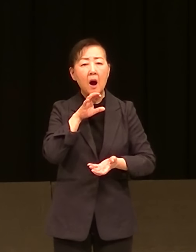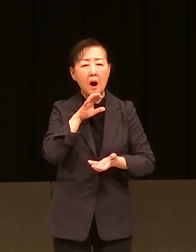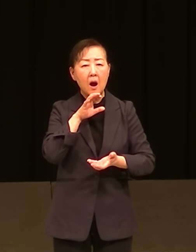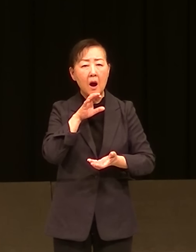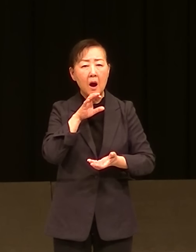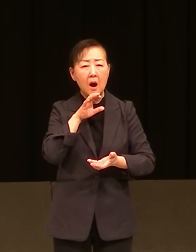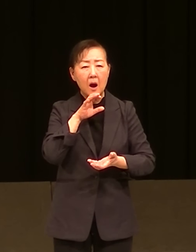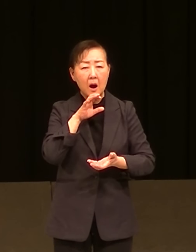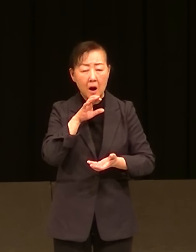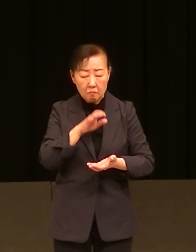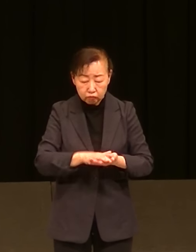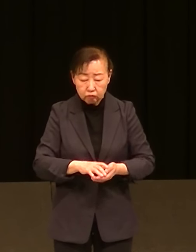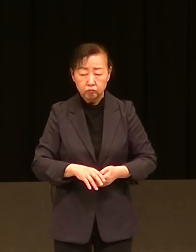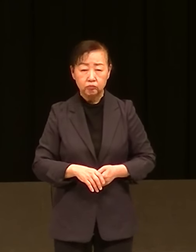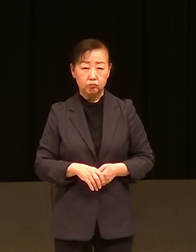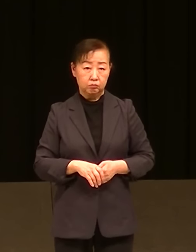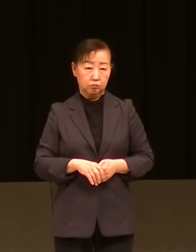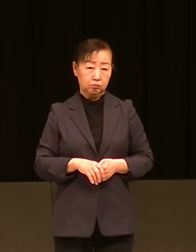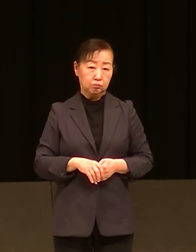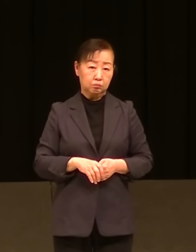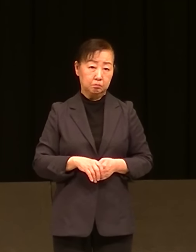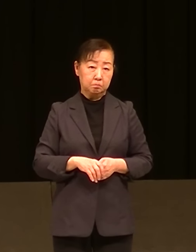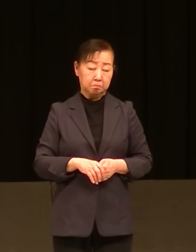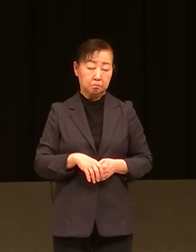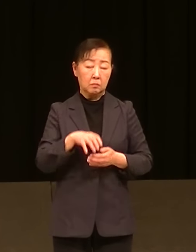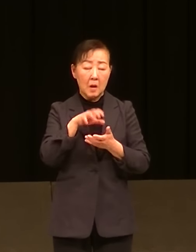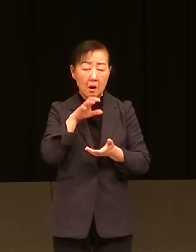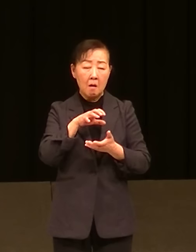然の、まあ連続